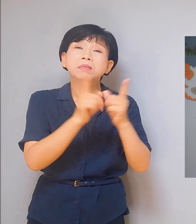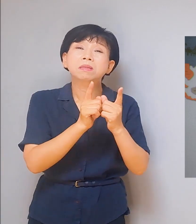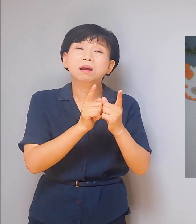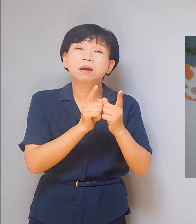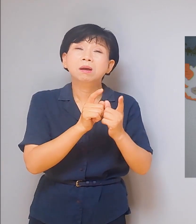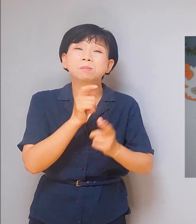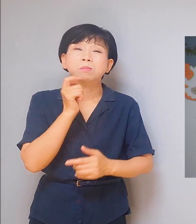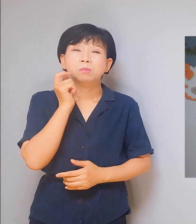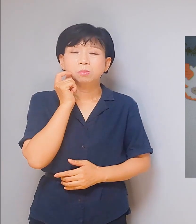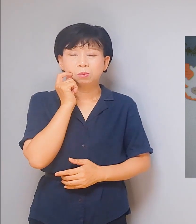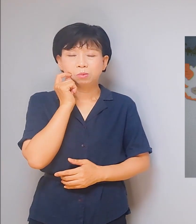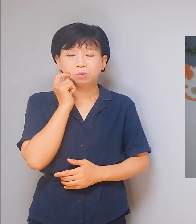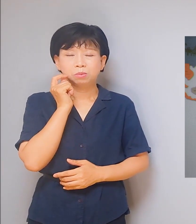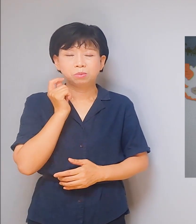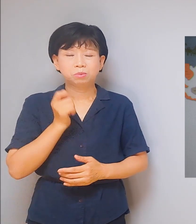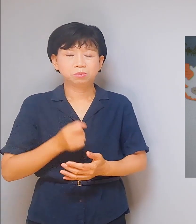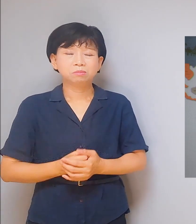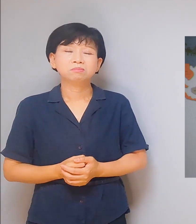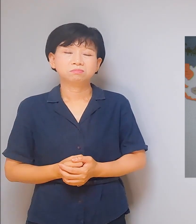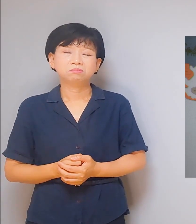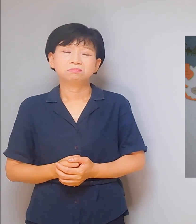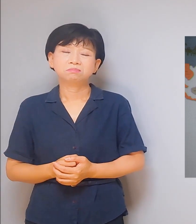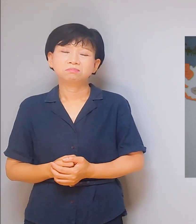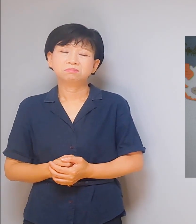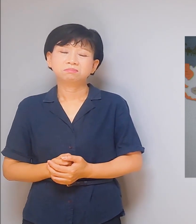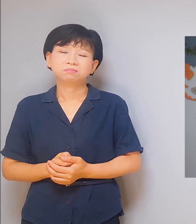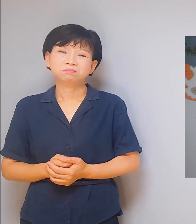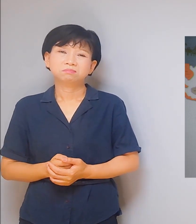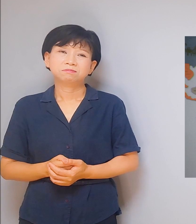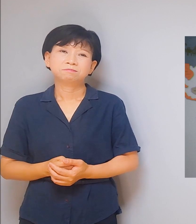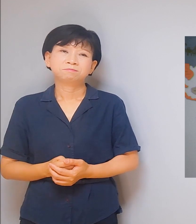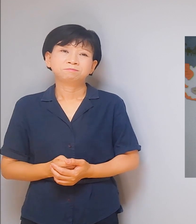이후로 살아있을 때는 만나지 못했어요.